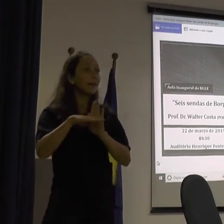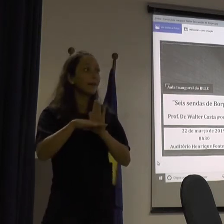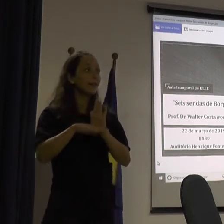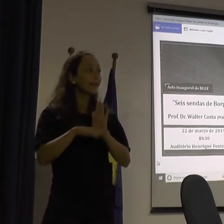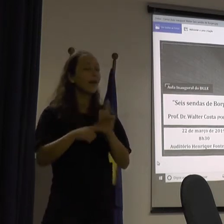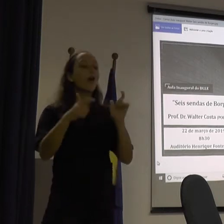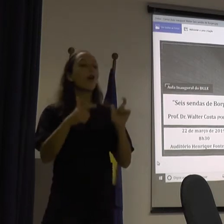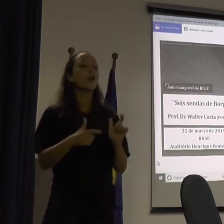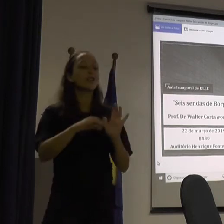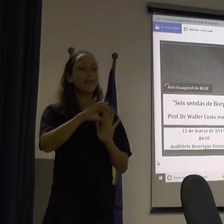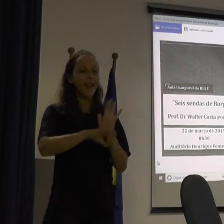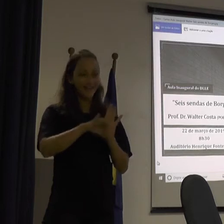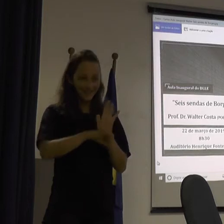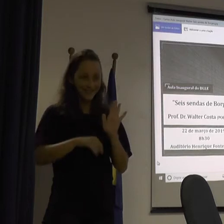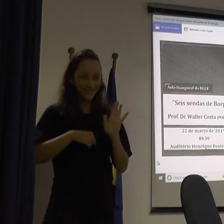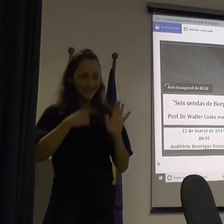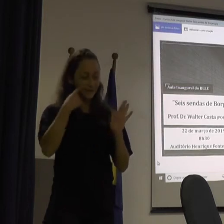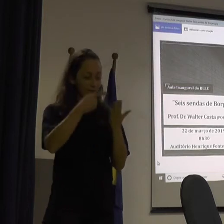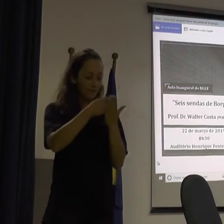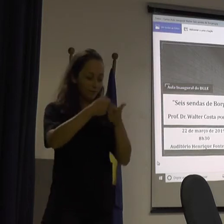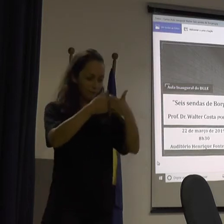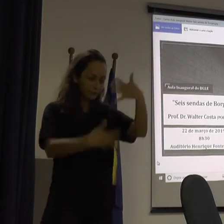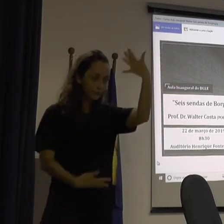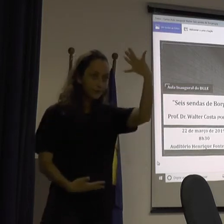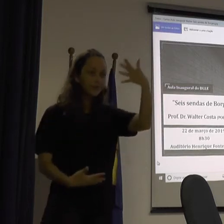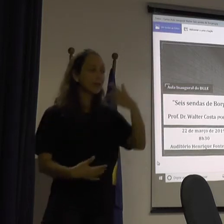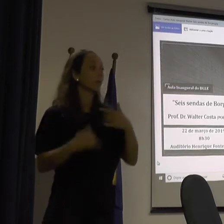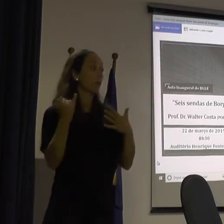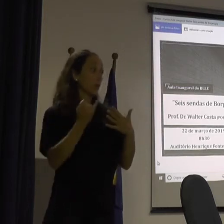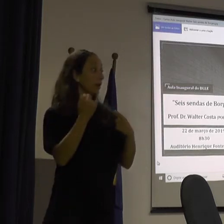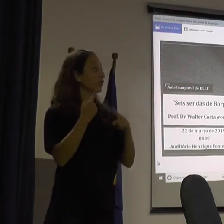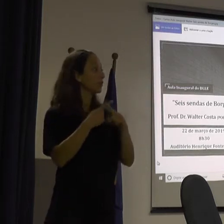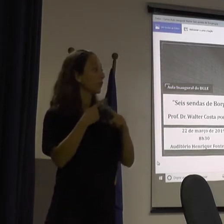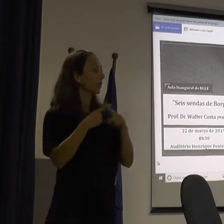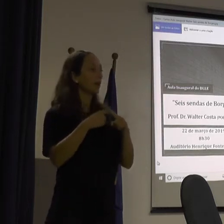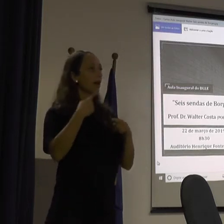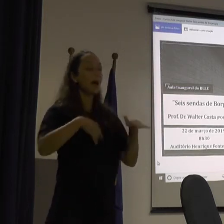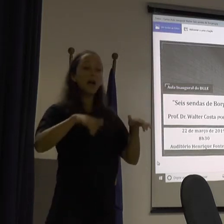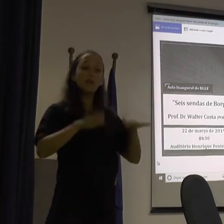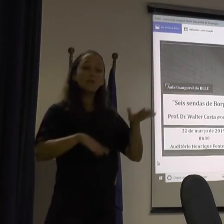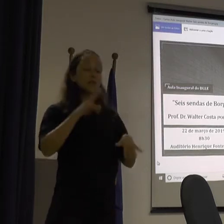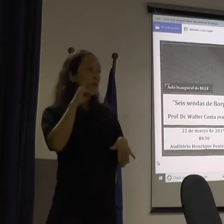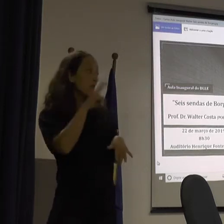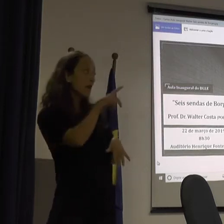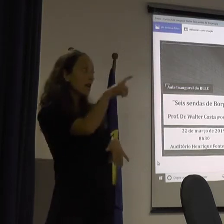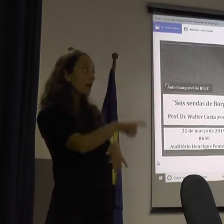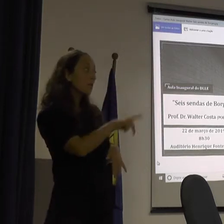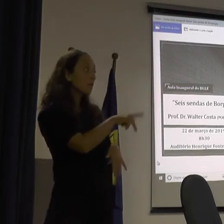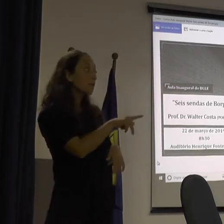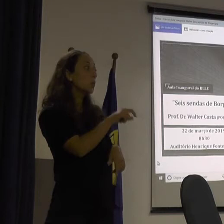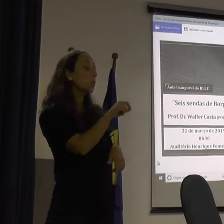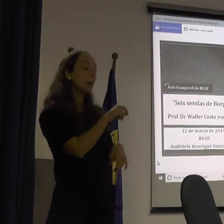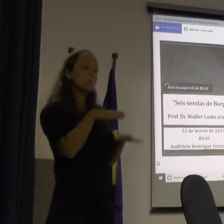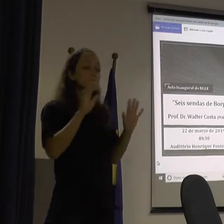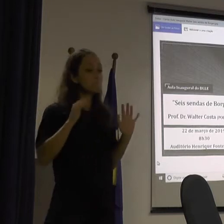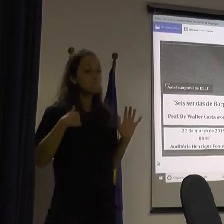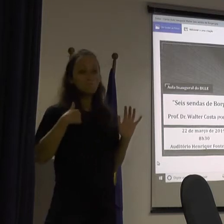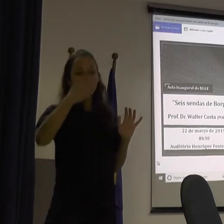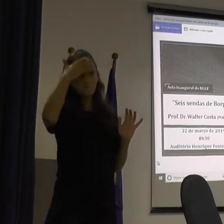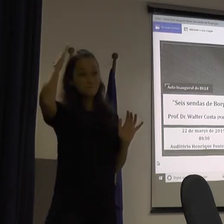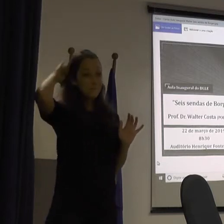pega lá no Lattes, né, elas são importantes também porque às vezes a gente não percebe o que os colegas fazem, o quanto fizeram, né, durante